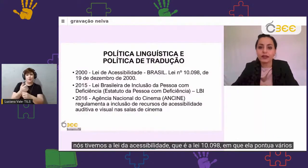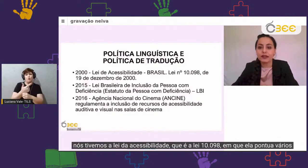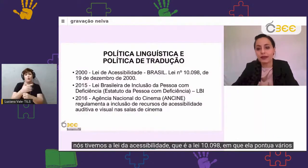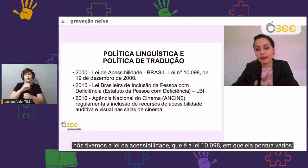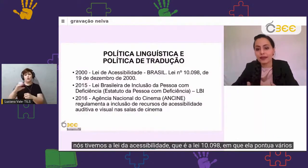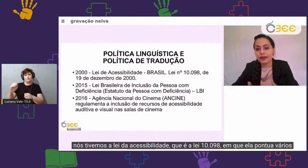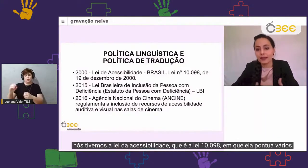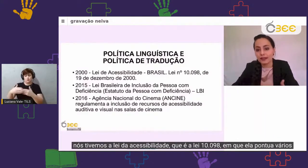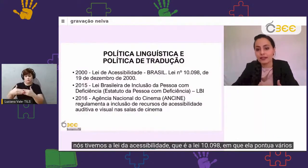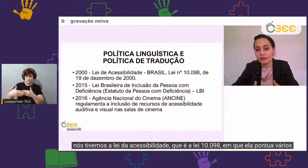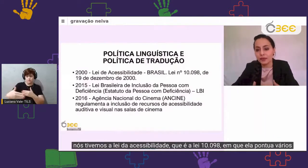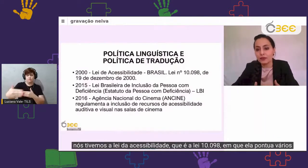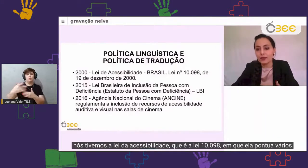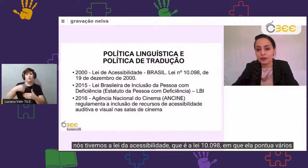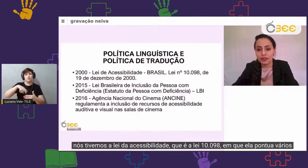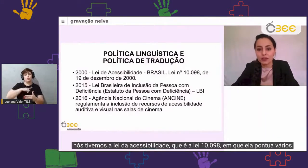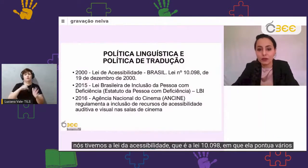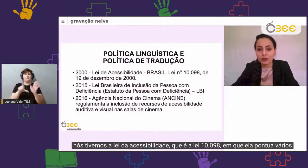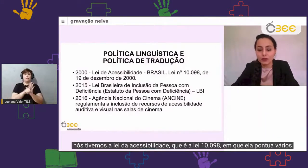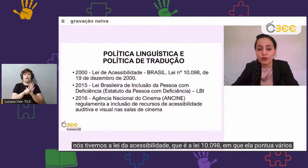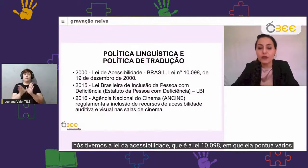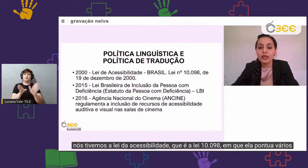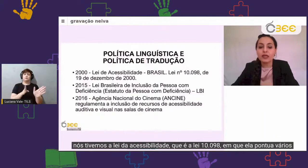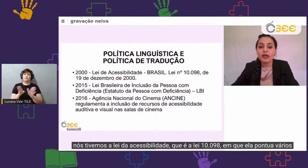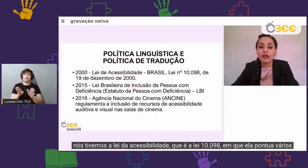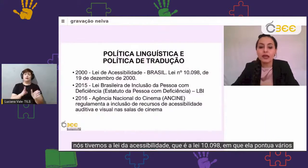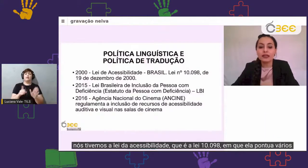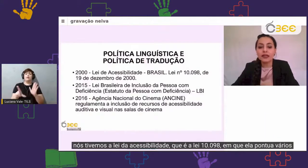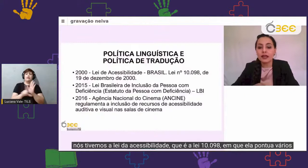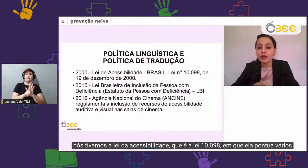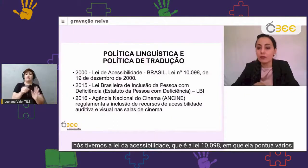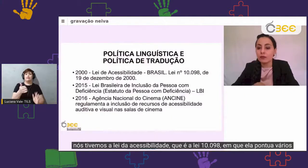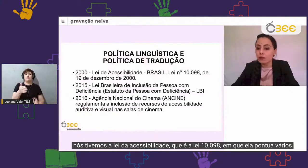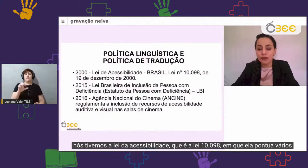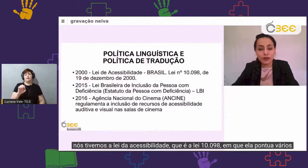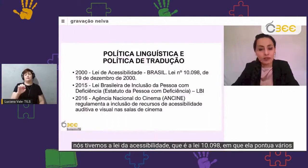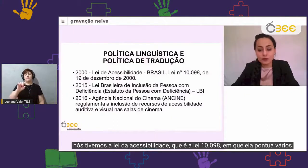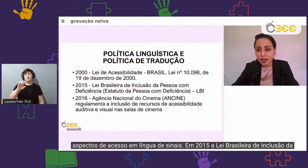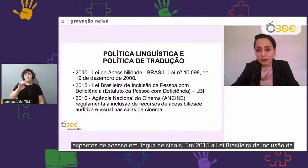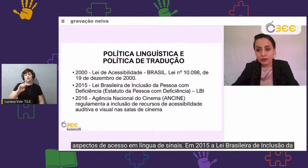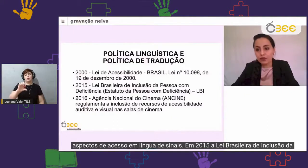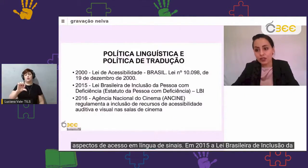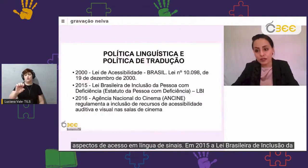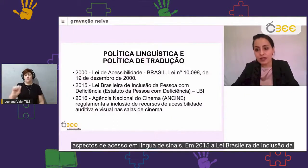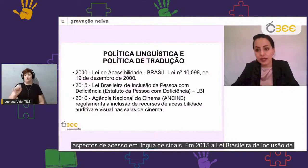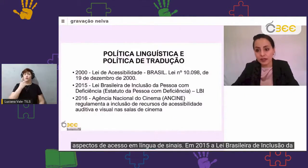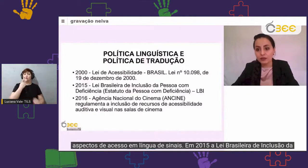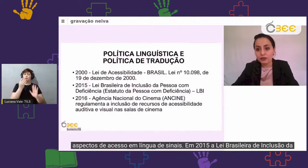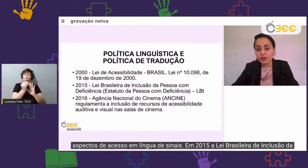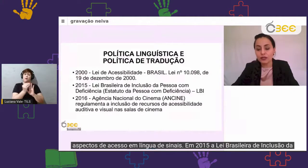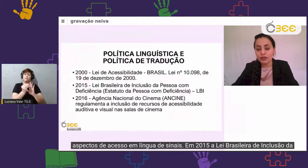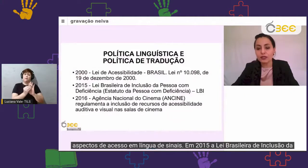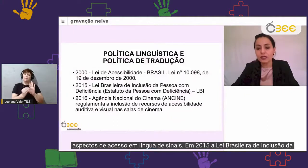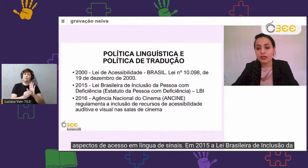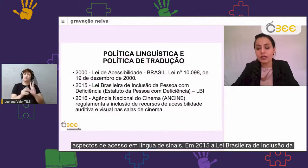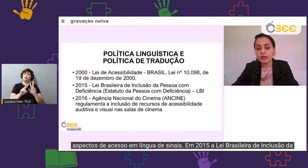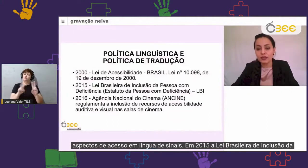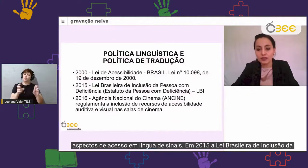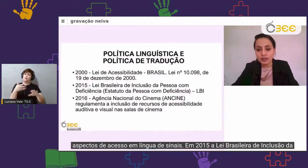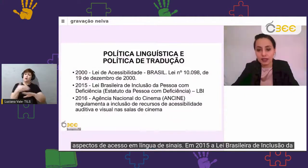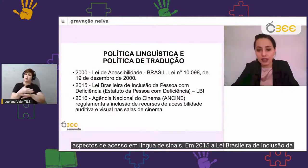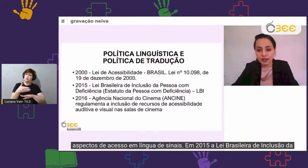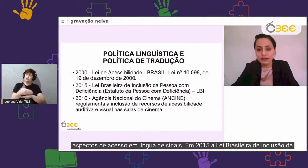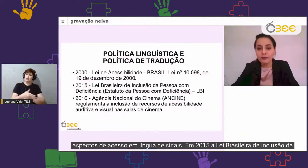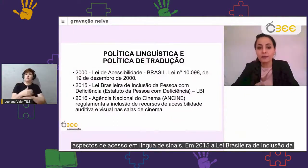Acessibilidade, tá? Que é a Lei 10.098, em que ela pontua vários aspectos de acesso